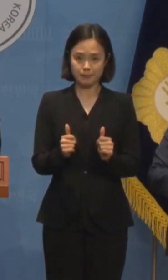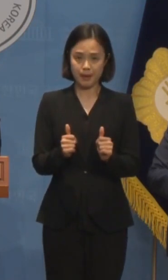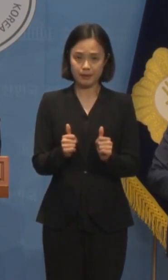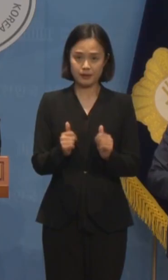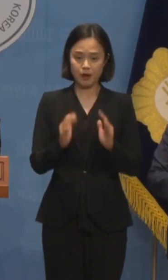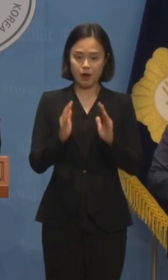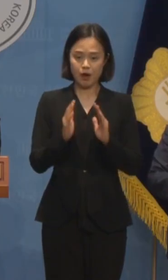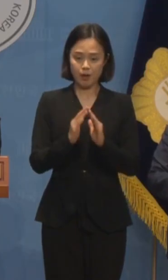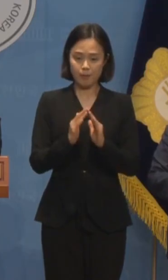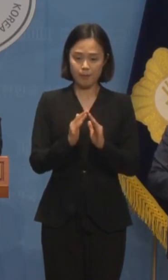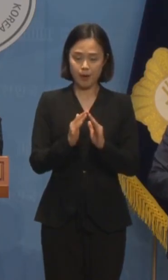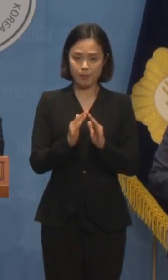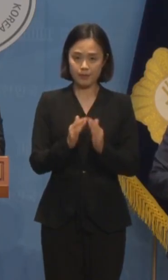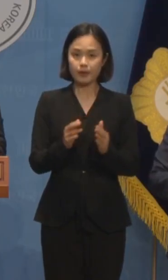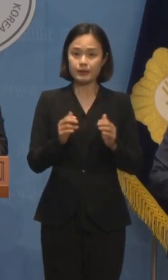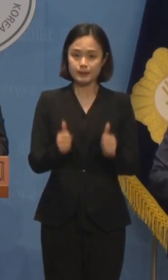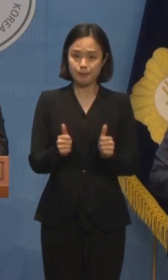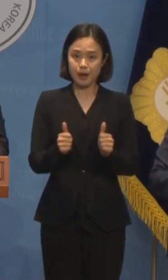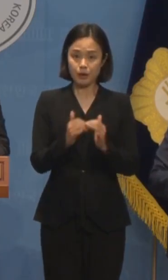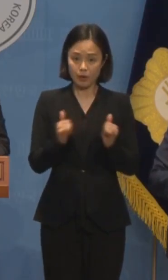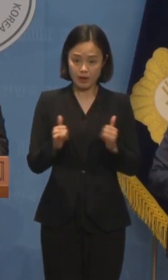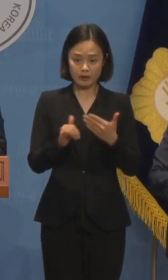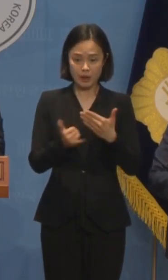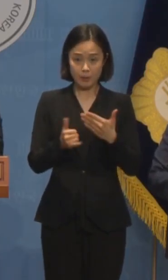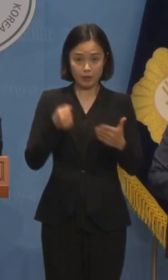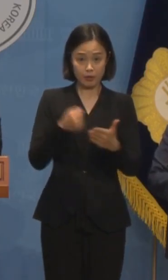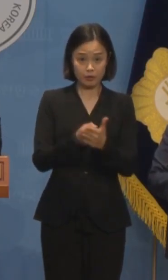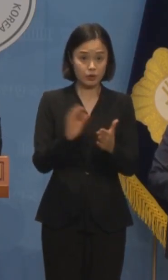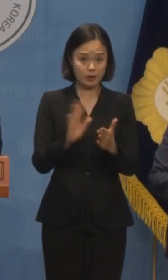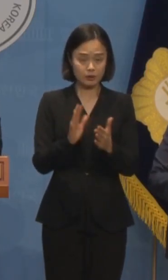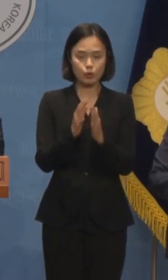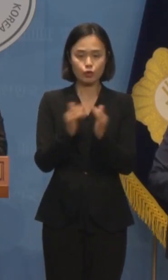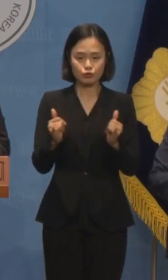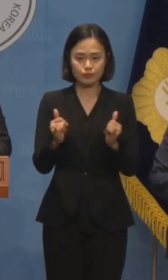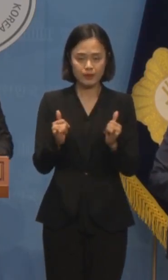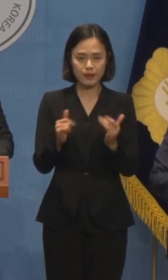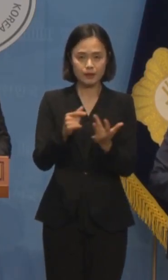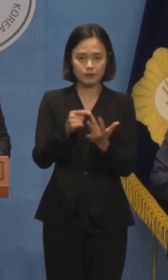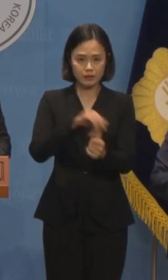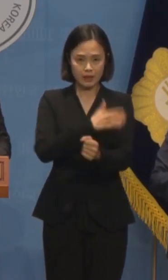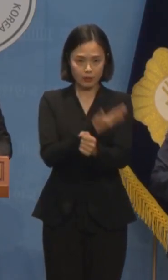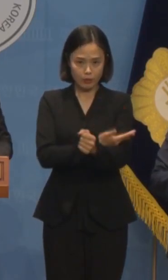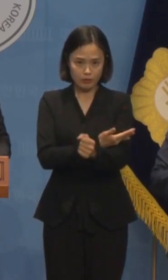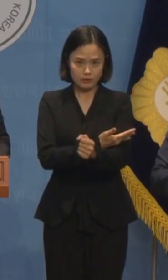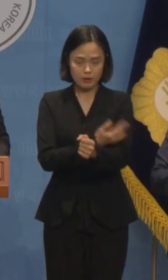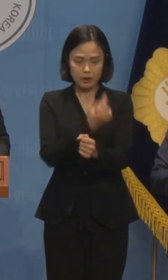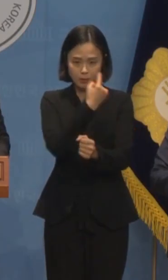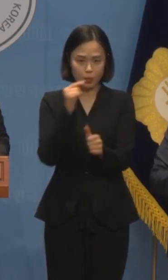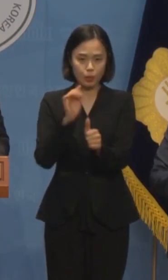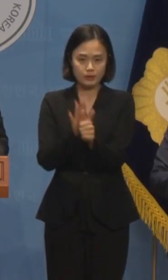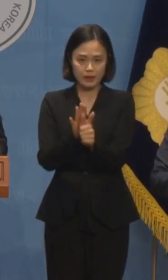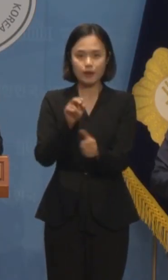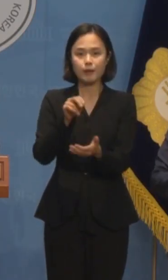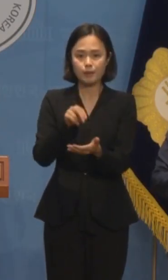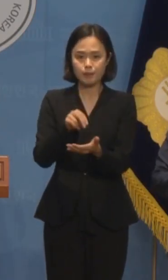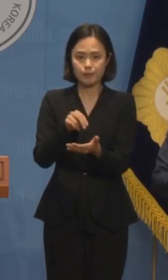국민의 선택권을 보장하는 방법입니다. 이와 관련된 기자회견 시작하도록 하겠습니다.